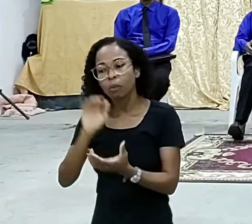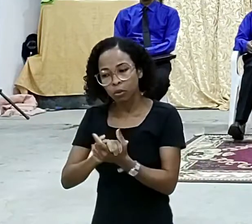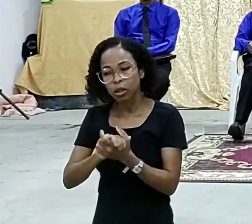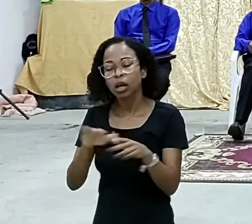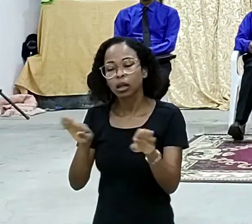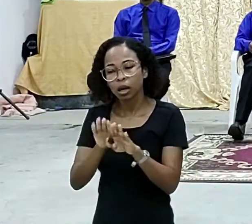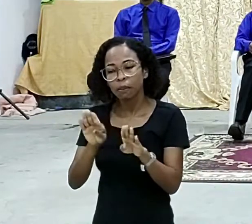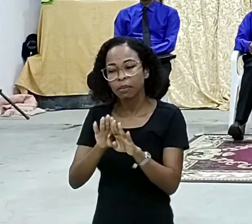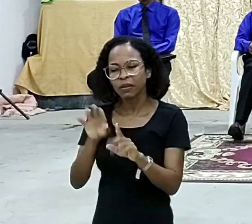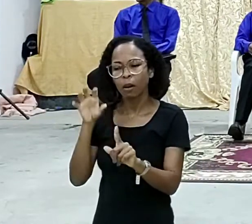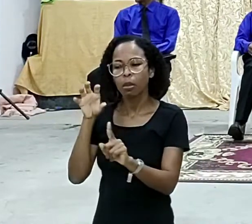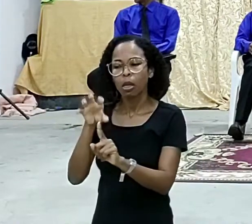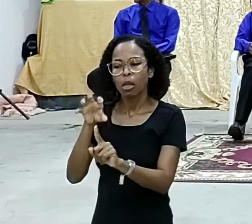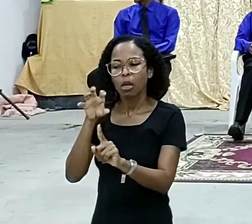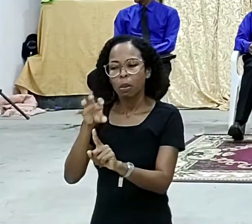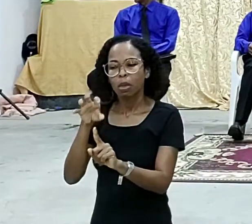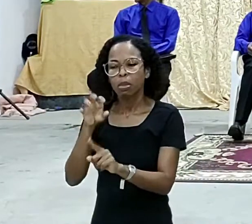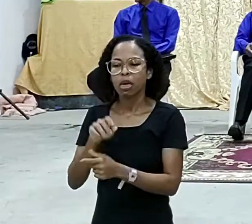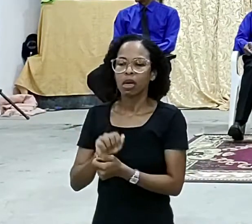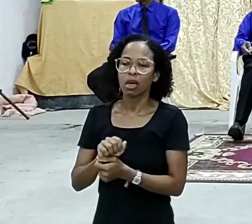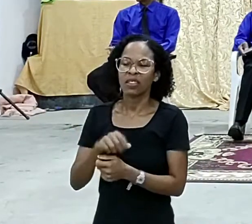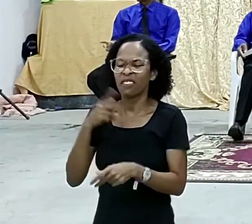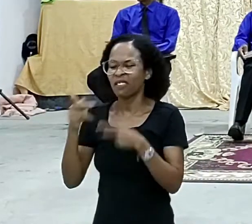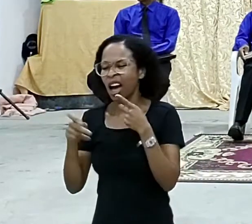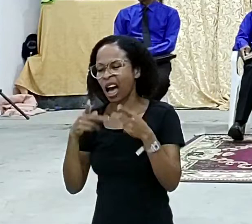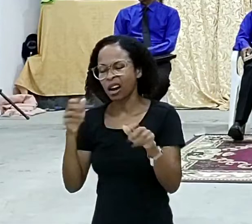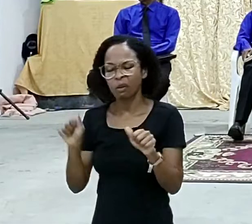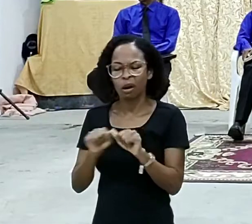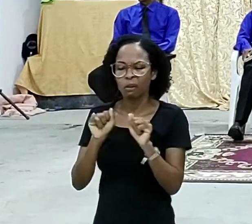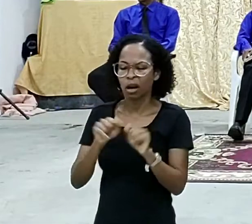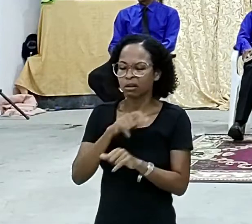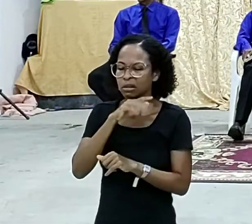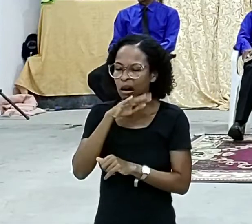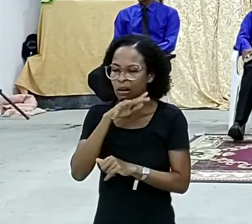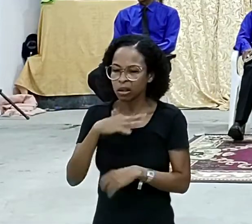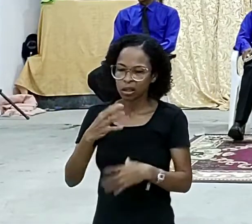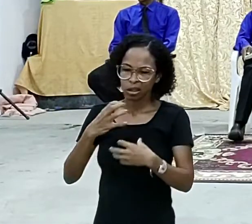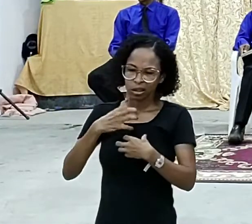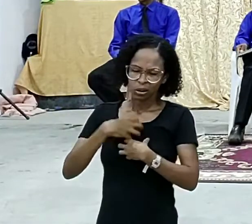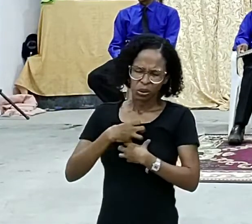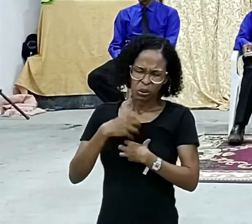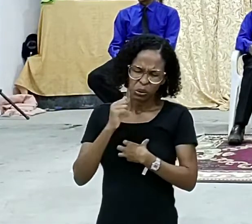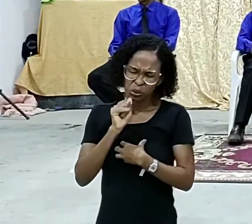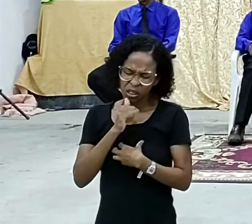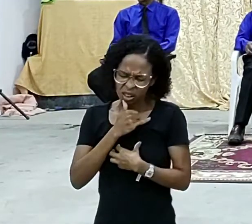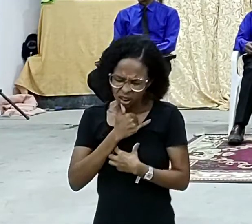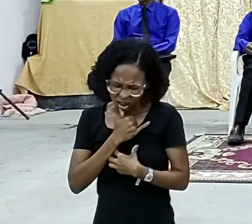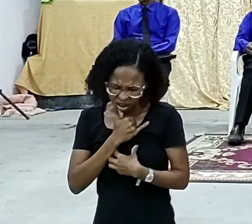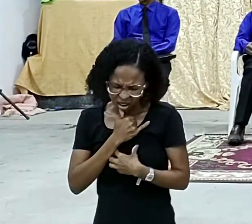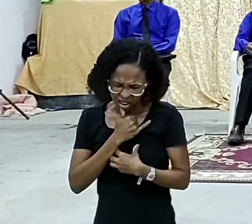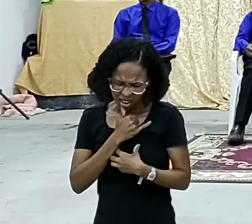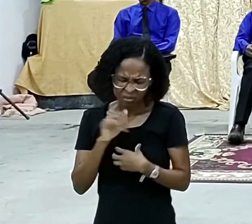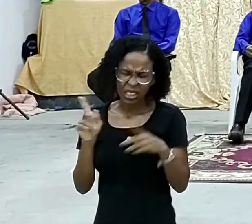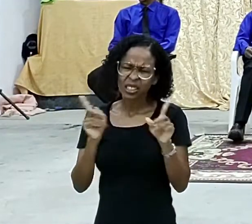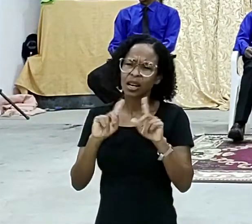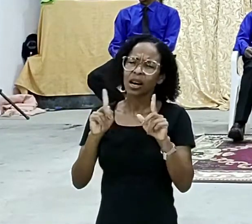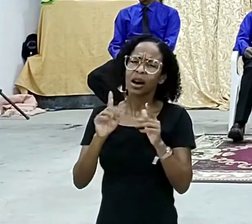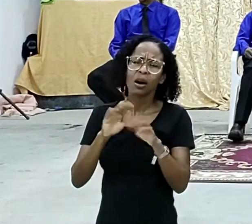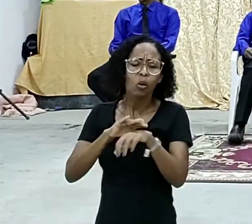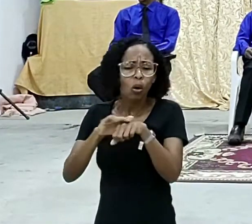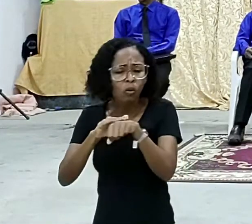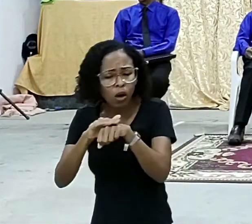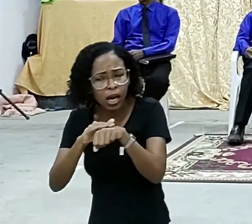e pedir a Deus: Senhor, entre com providência. E a providência do Senhor